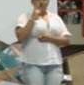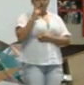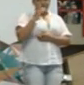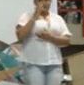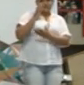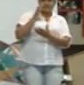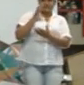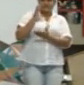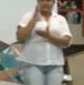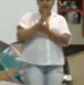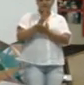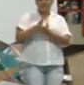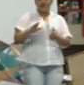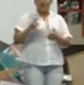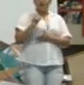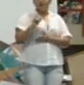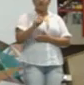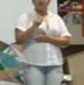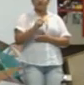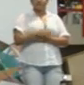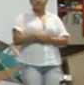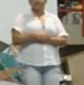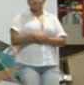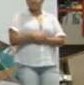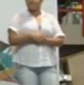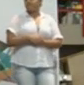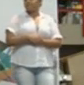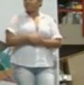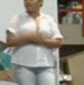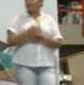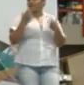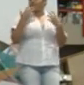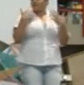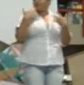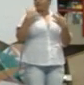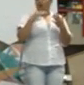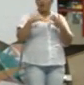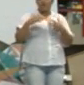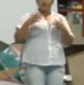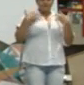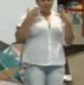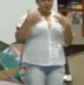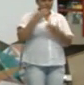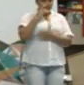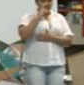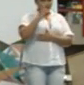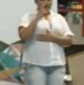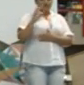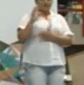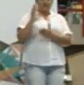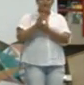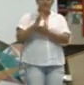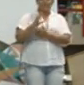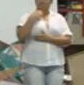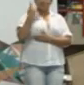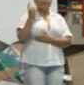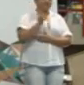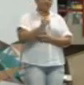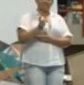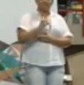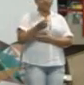alta às vezes deixa ele inativo. Mas não é obrigado que esse vírus venha a... ser eliminado. Você me